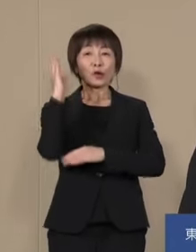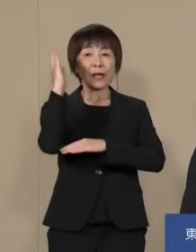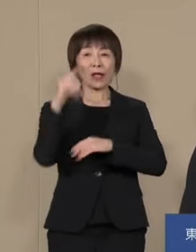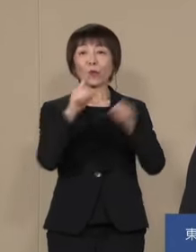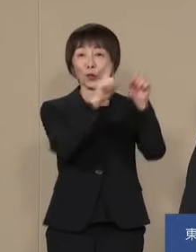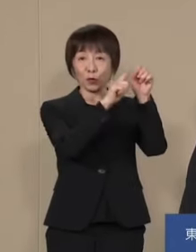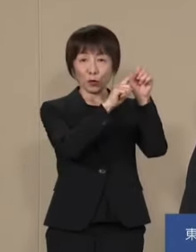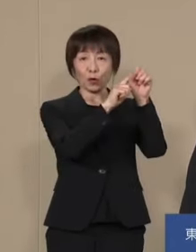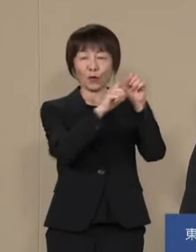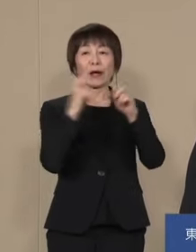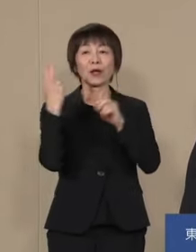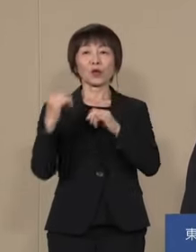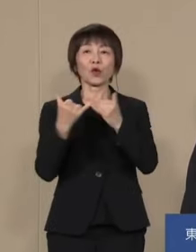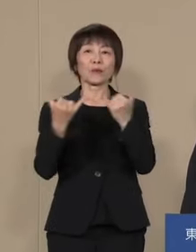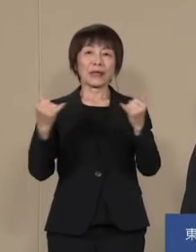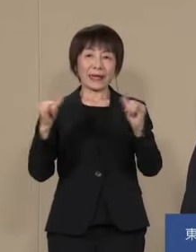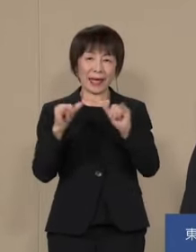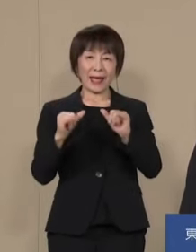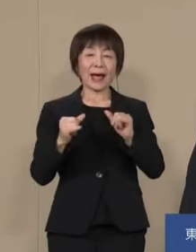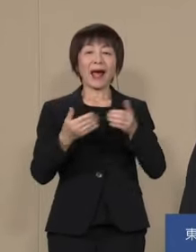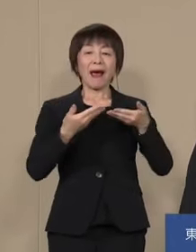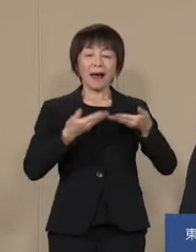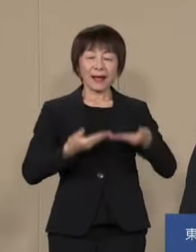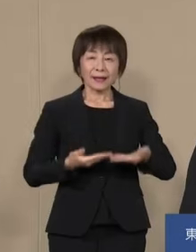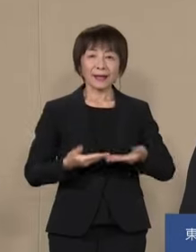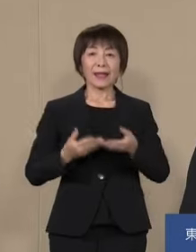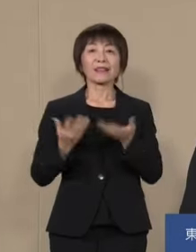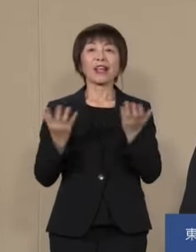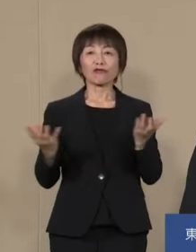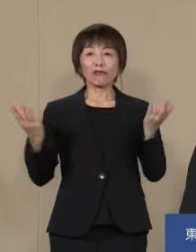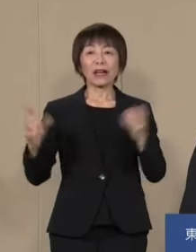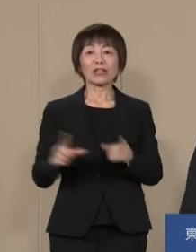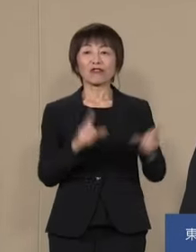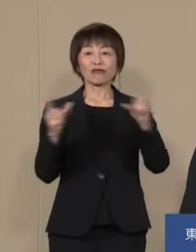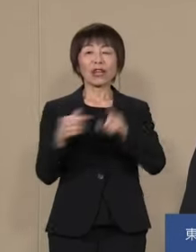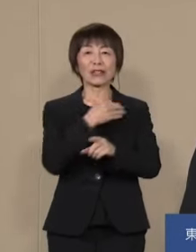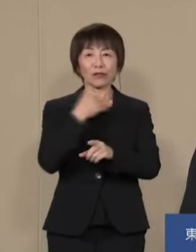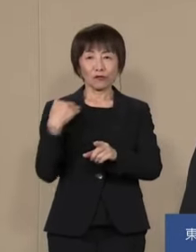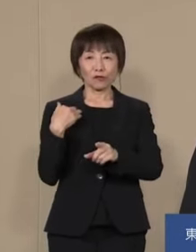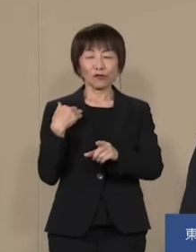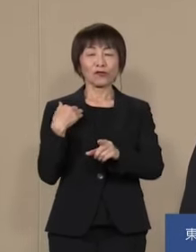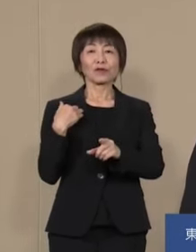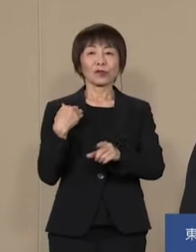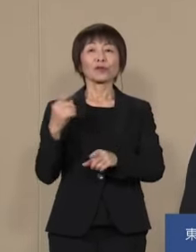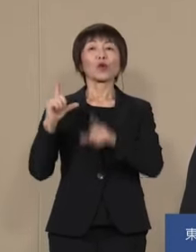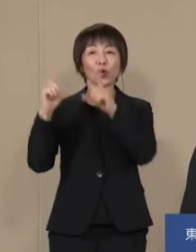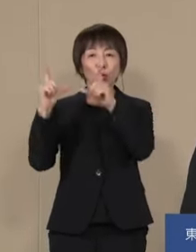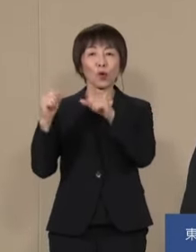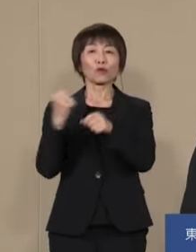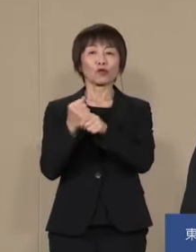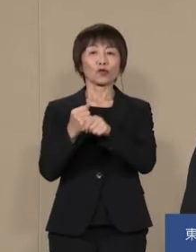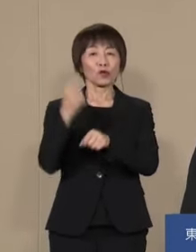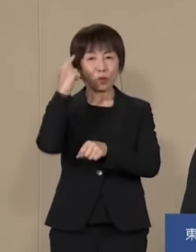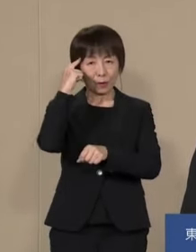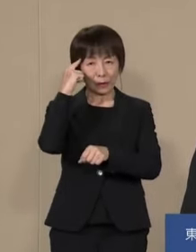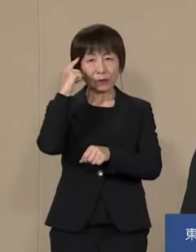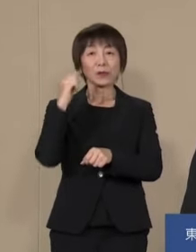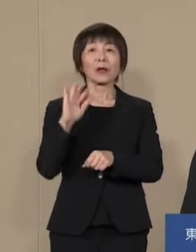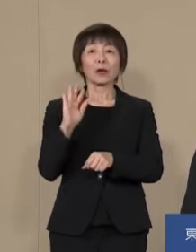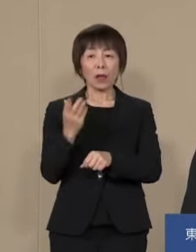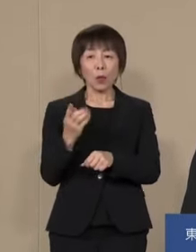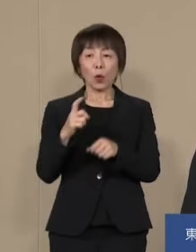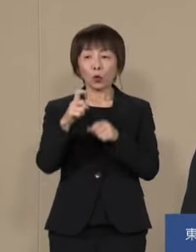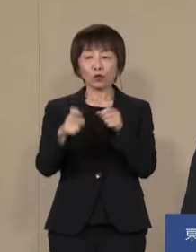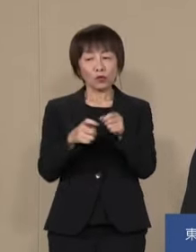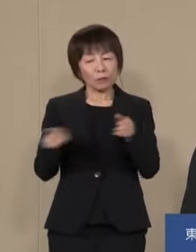そして豊かに暮らせるう東京を作ることだという風に思っておりますしかしここ10数年の